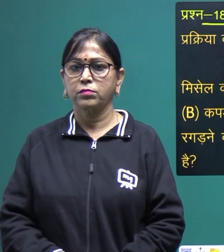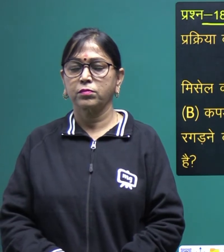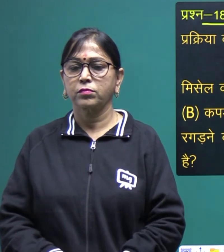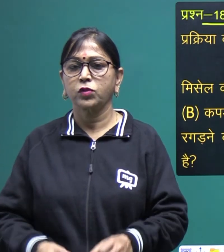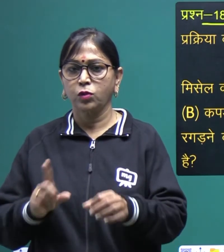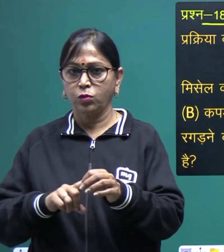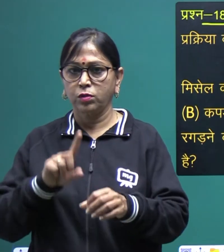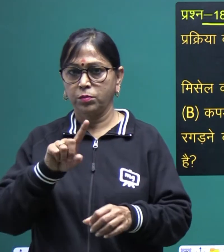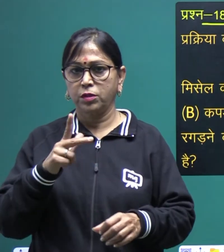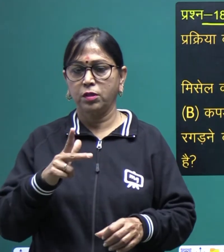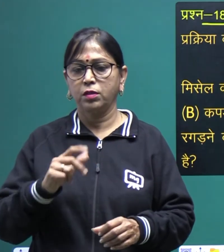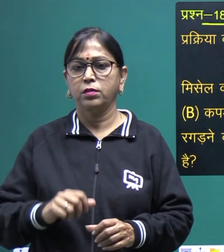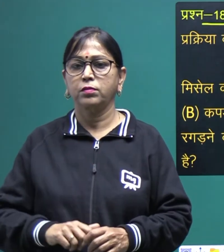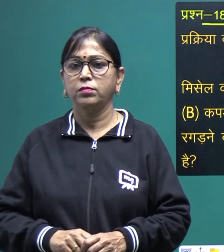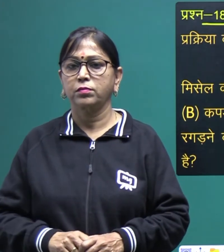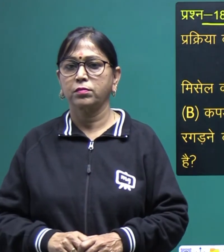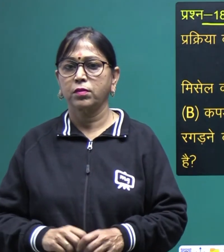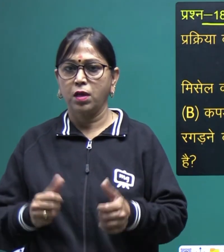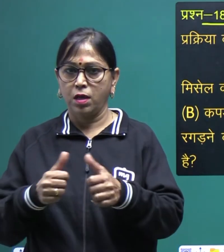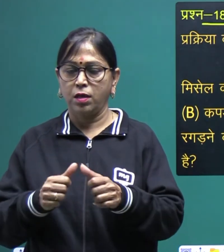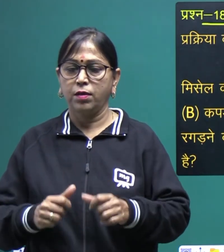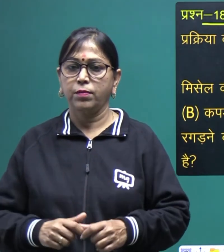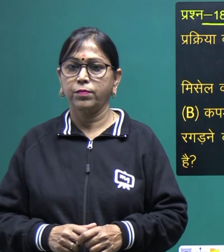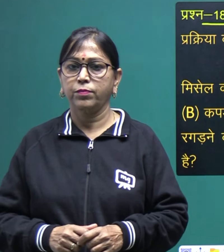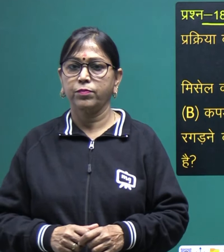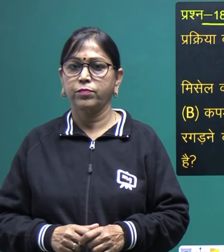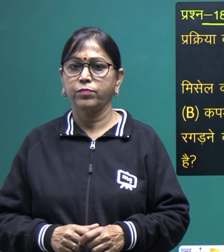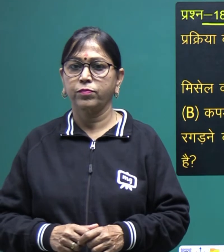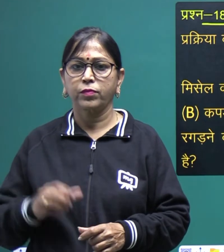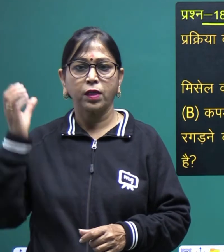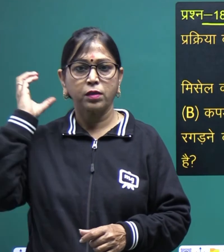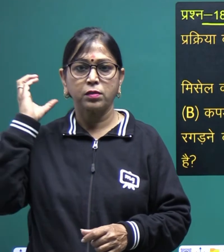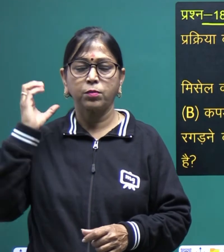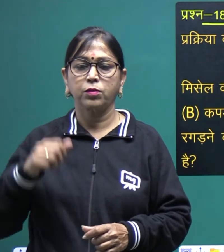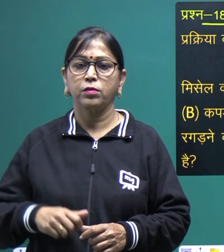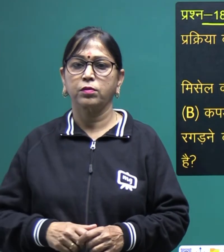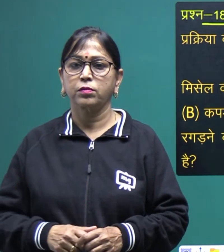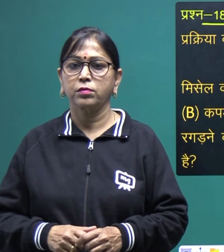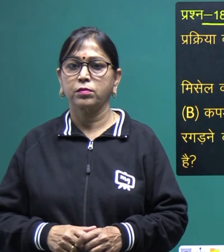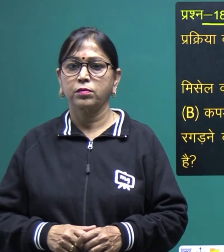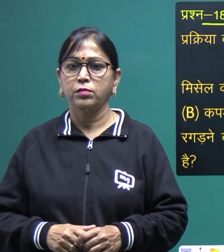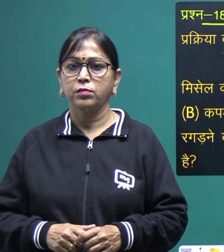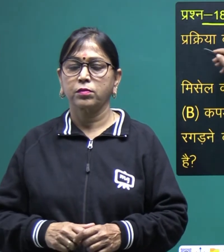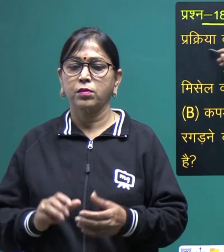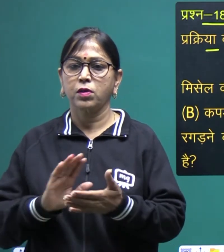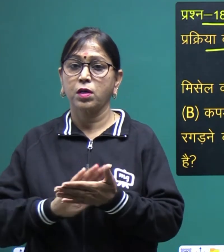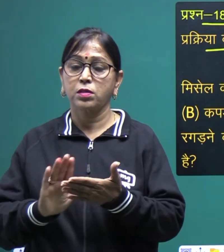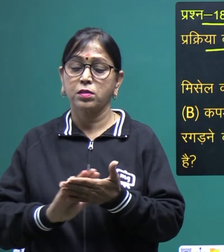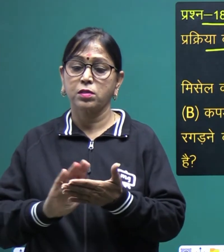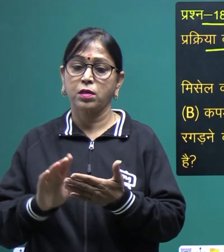प्रश्न 18, ए, साबुन की सफाई प्रक्रिया